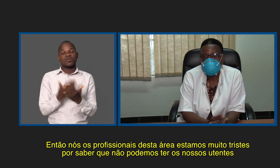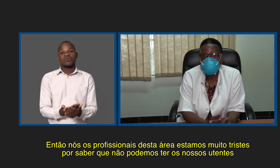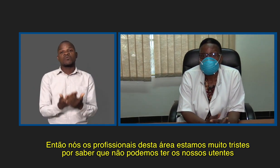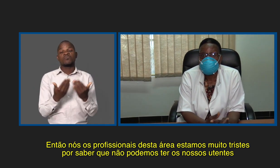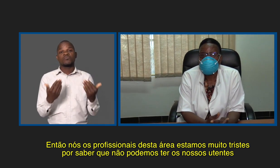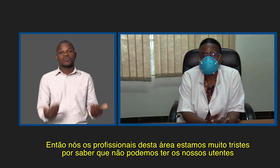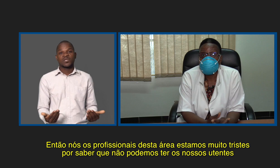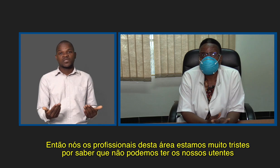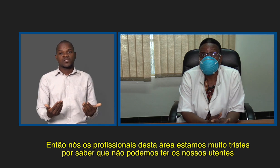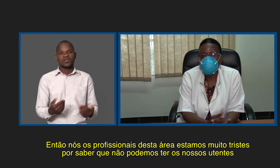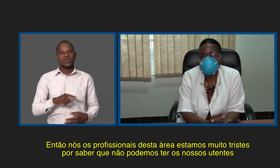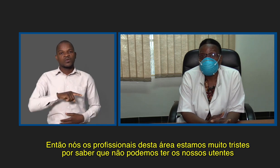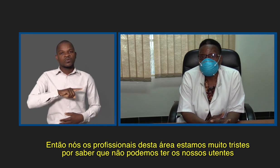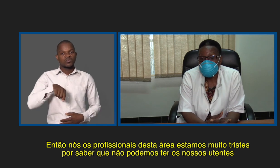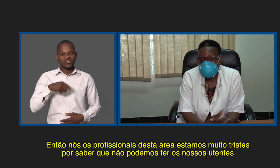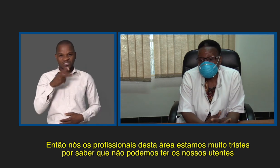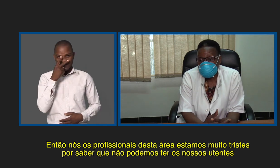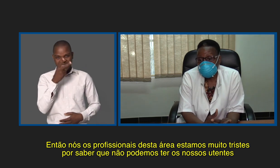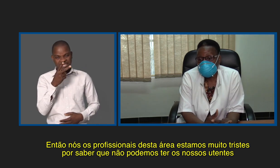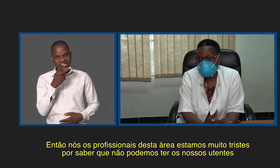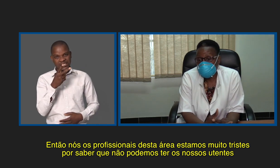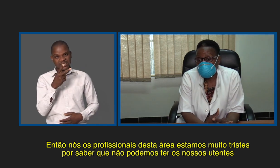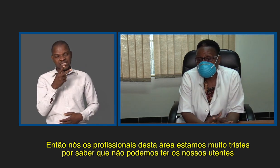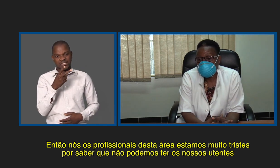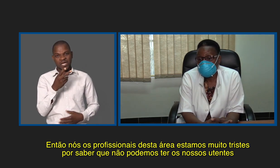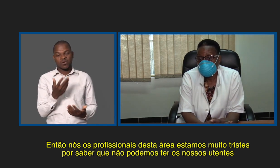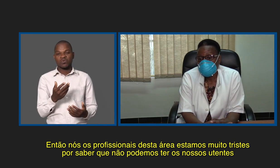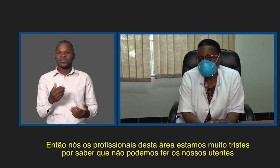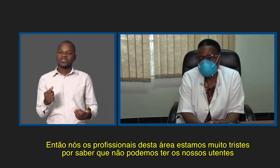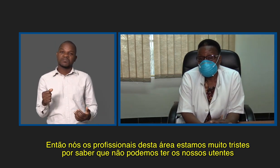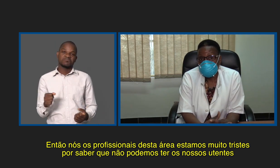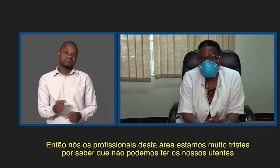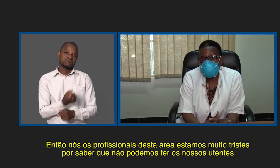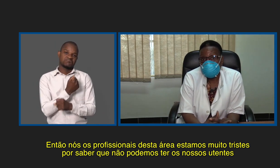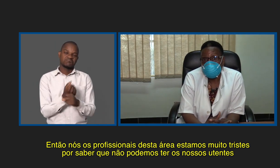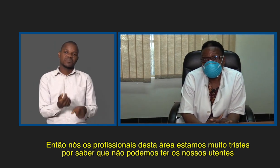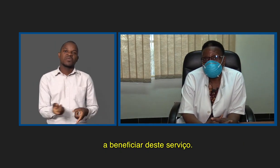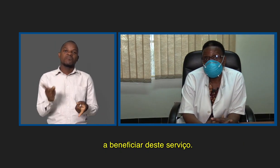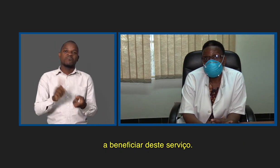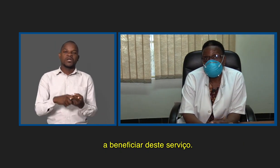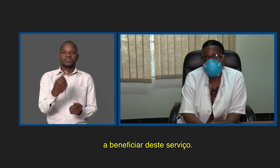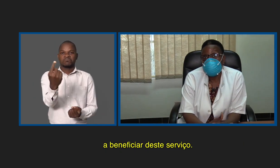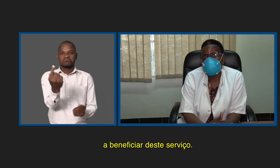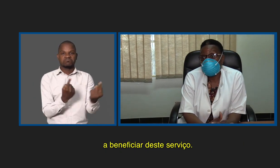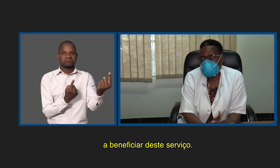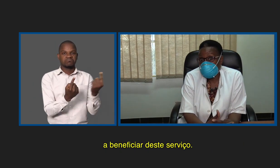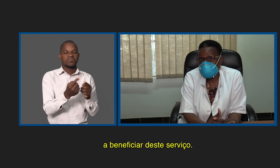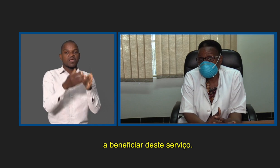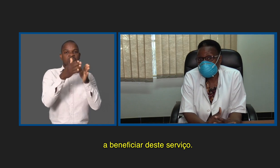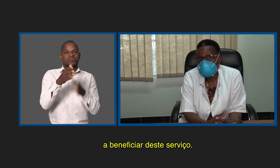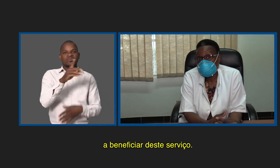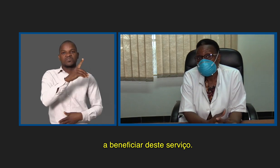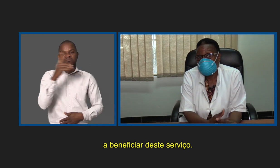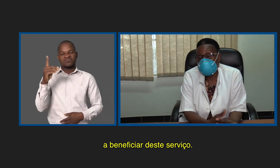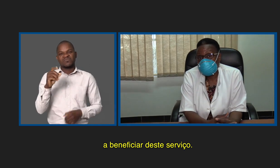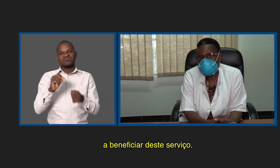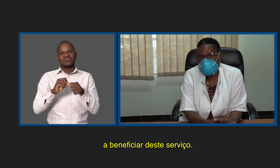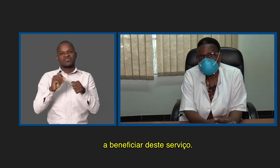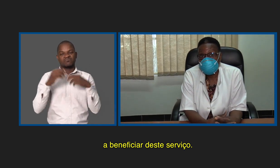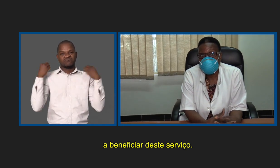saber que já não podemos ter os nossos utentes a beneficiarem-se